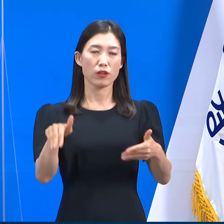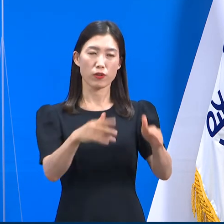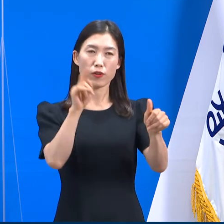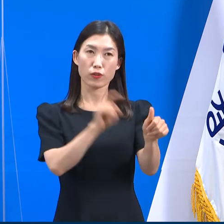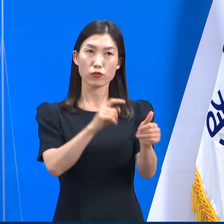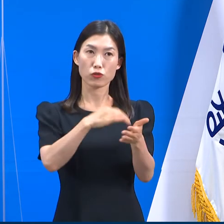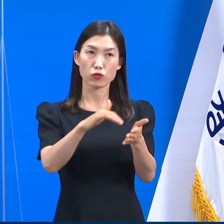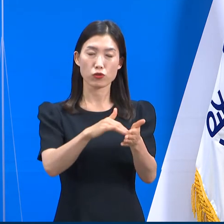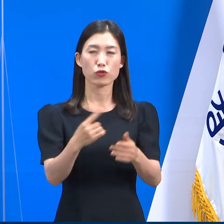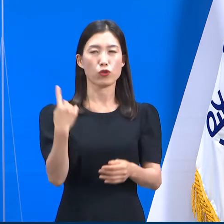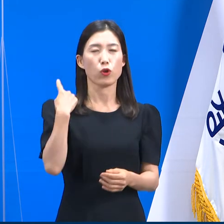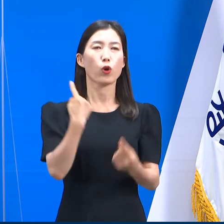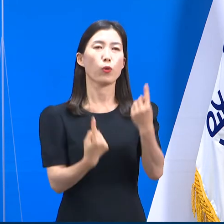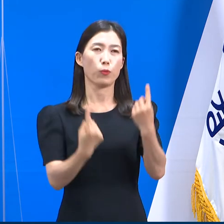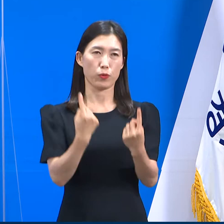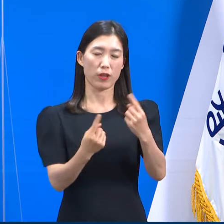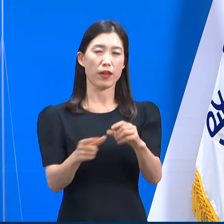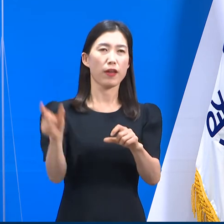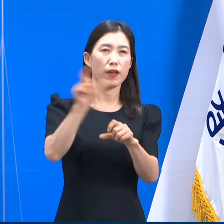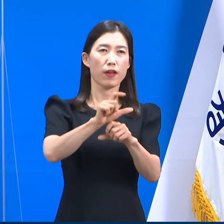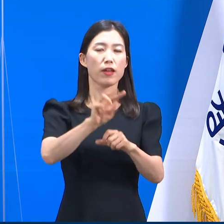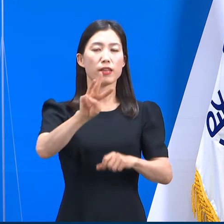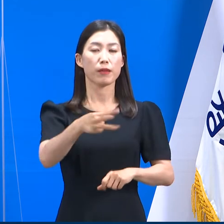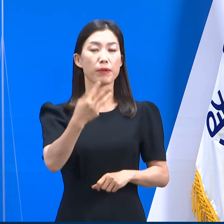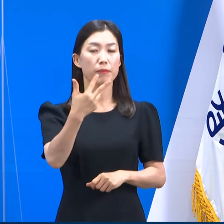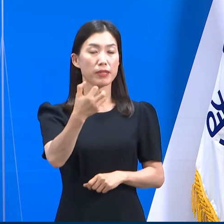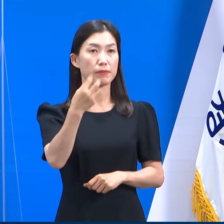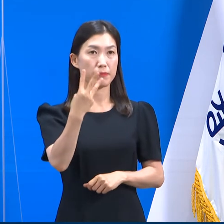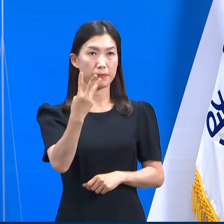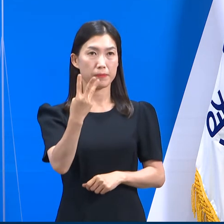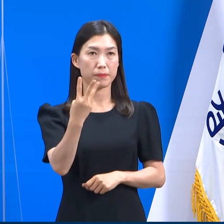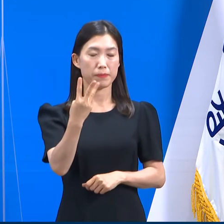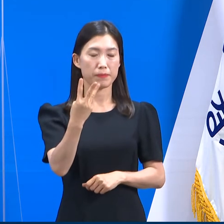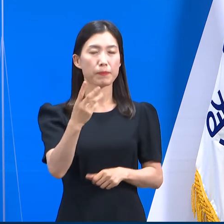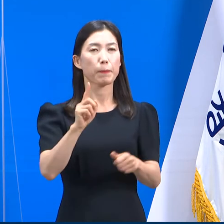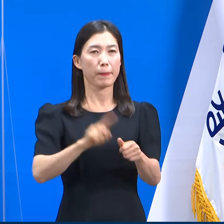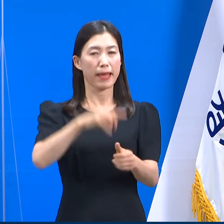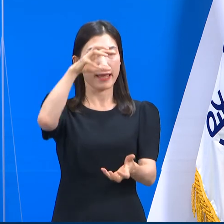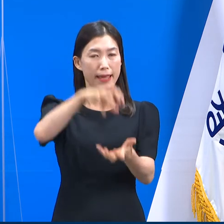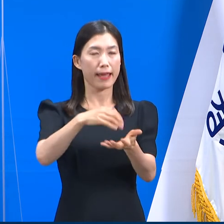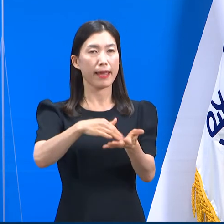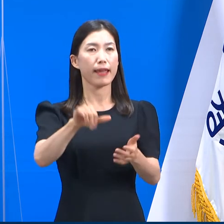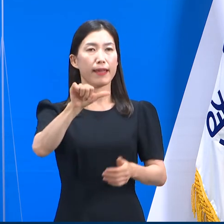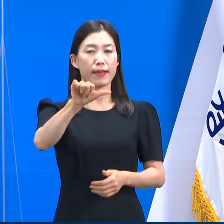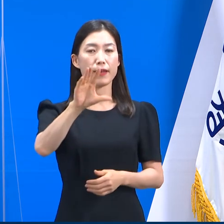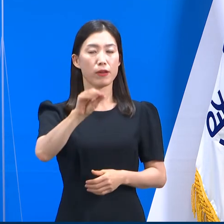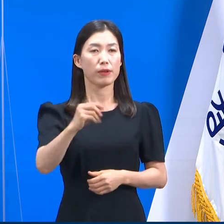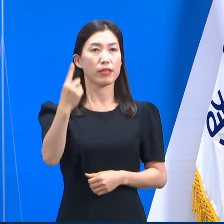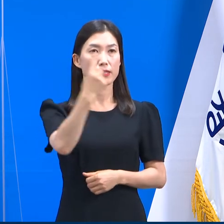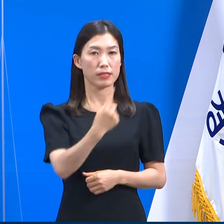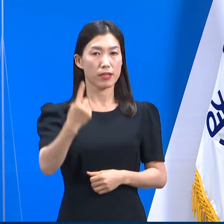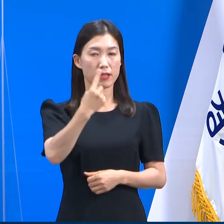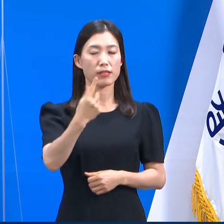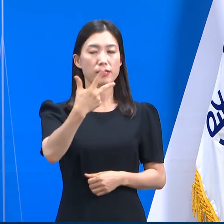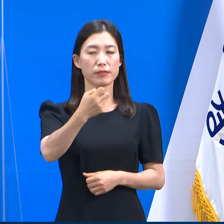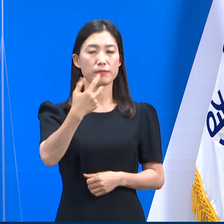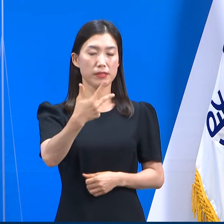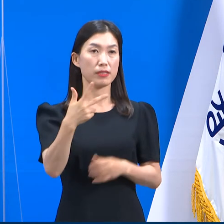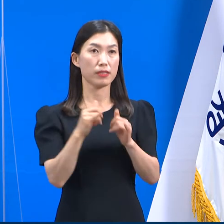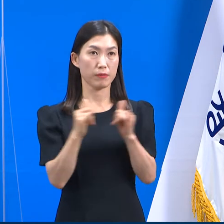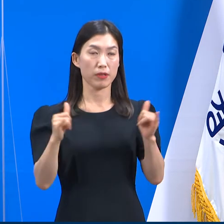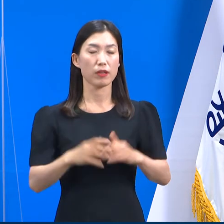수는 전일 오전 0시 대비 383명 증가한 총 5만